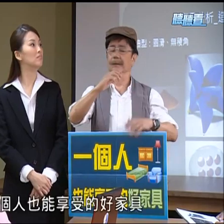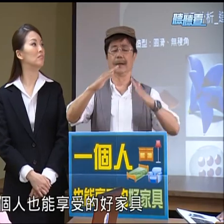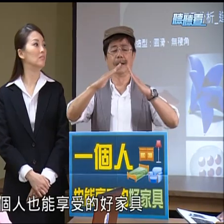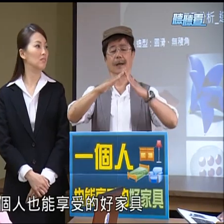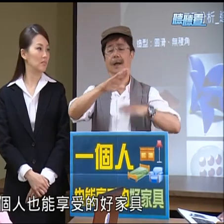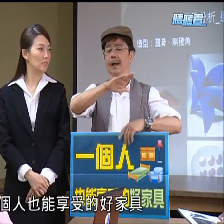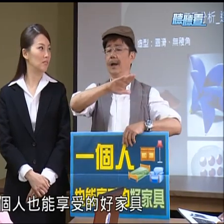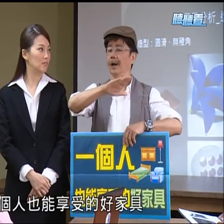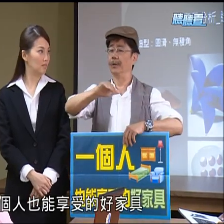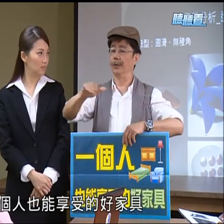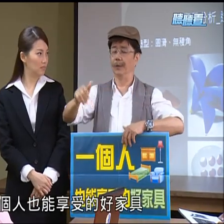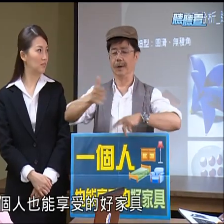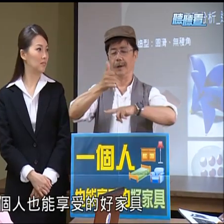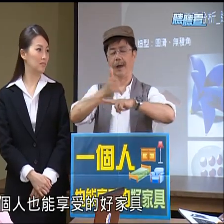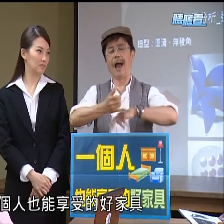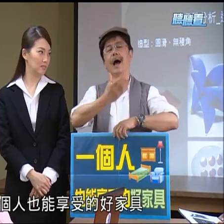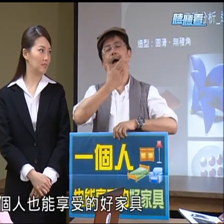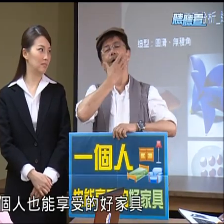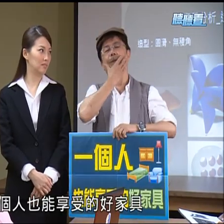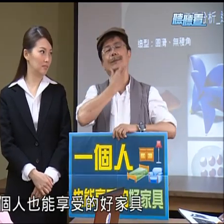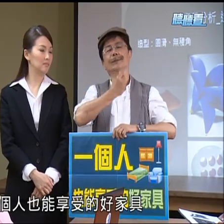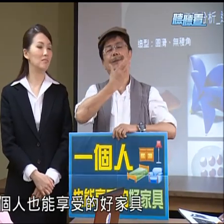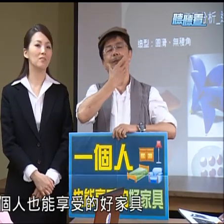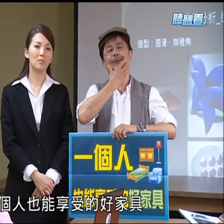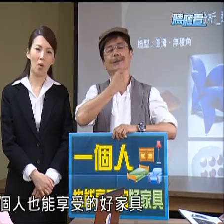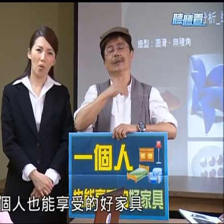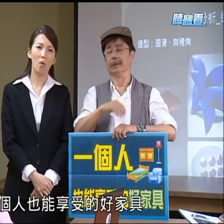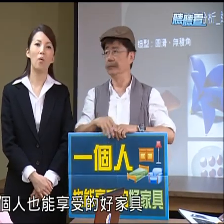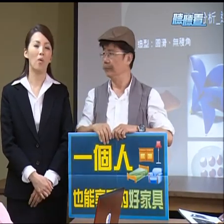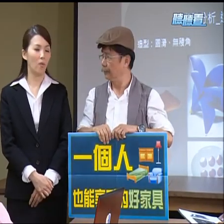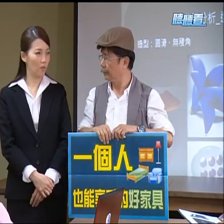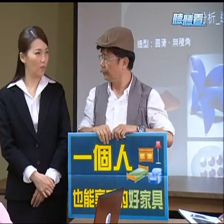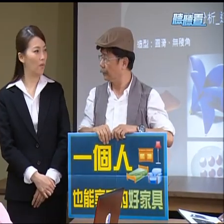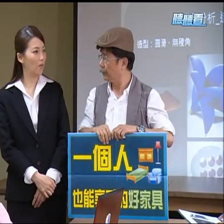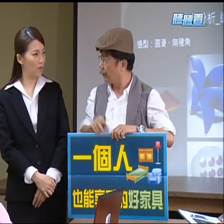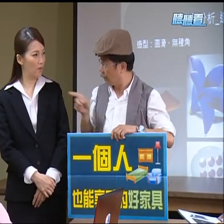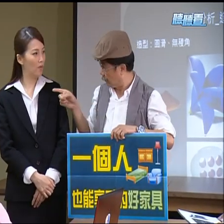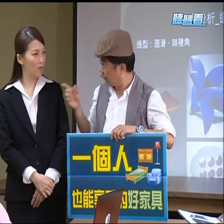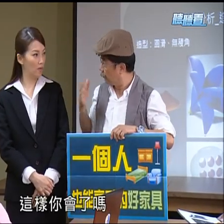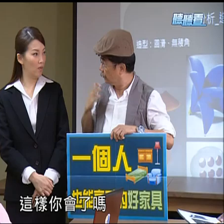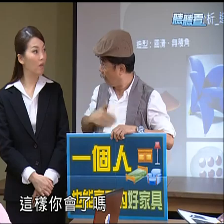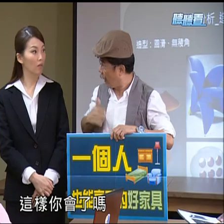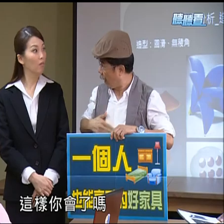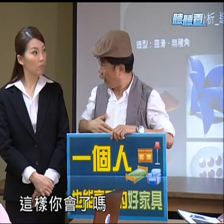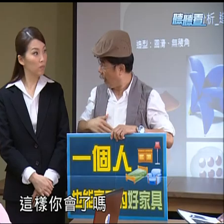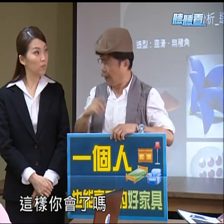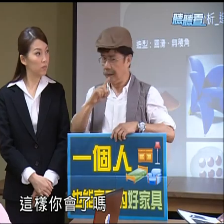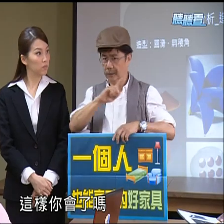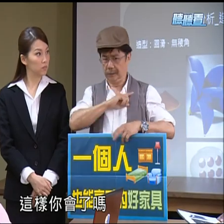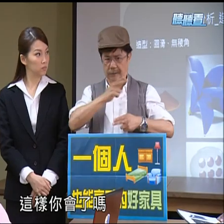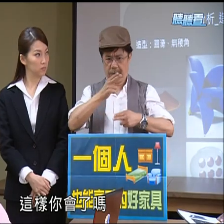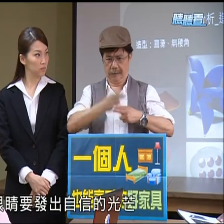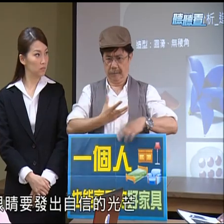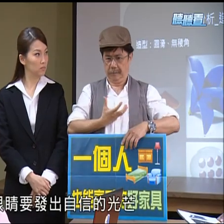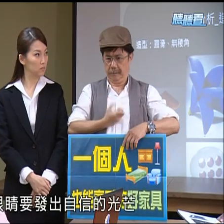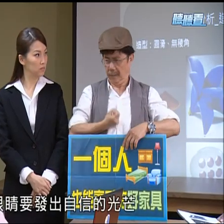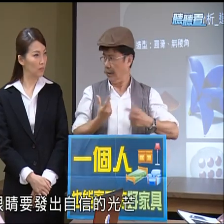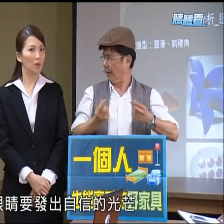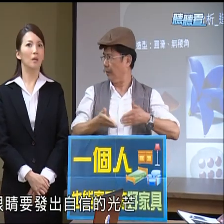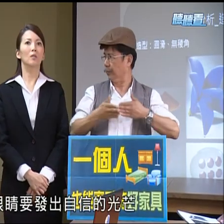一个人也能享受的好家具。哦，这样你会了吗？眼睛啊要发